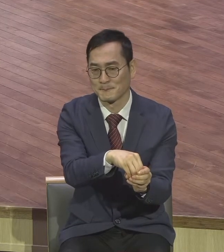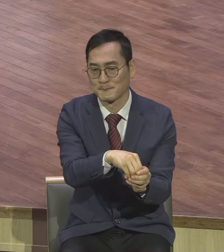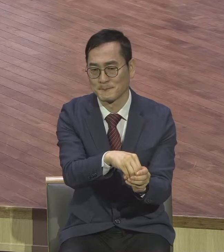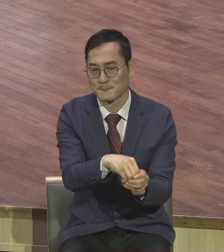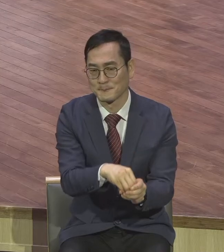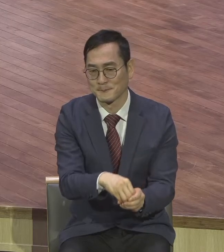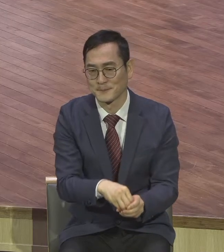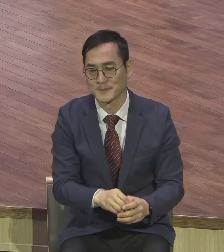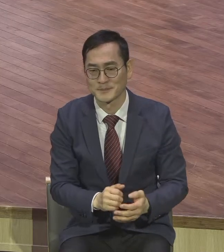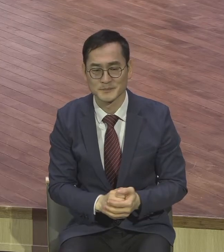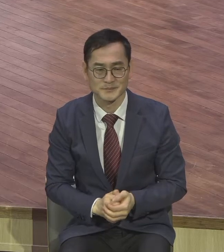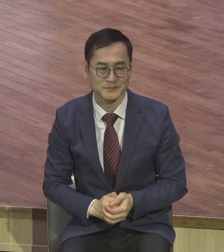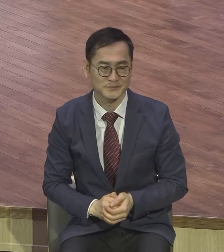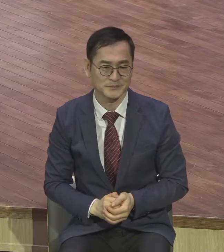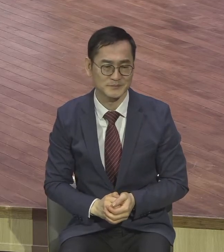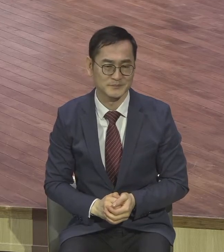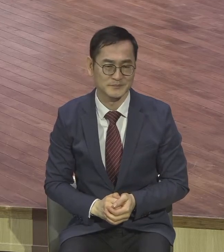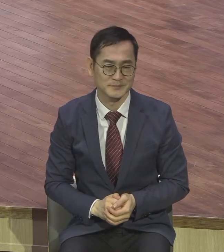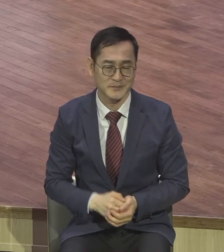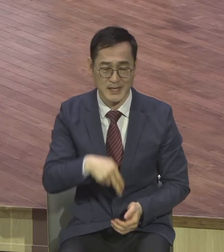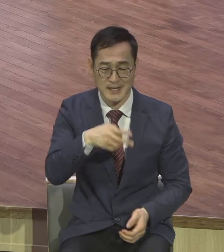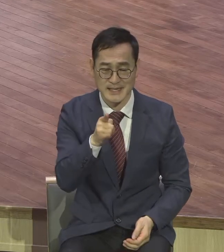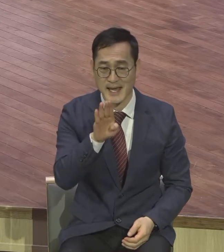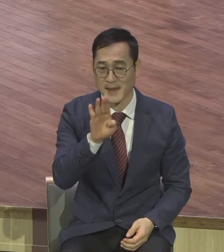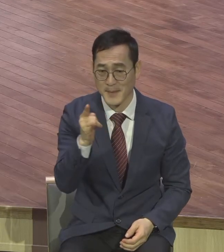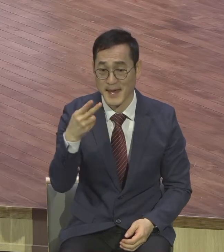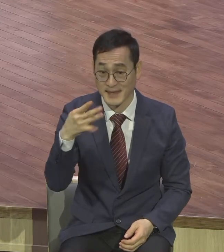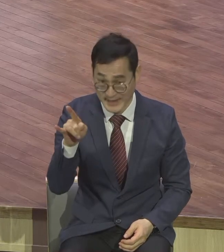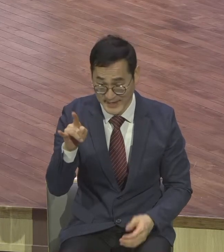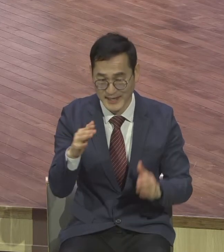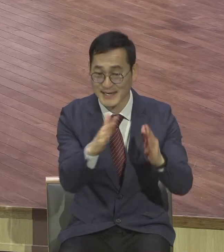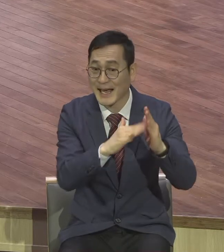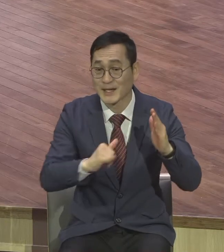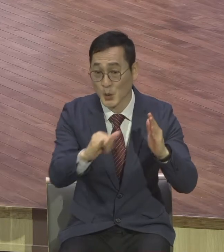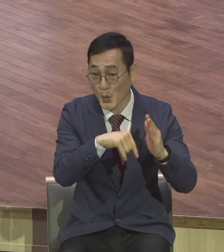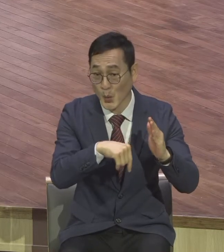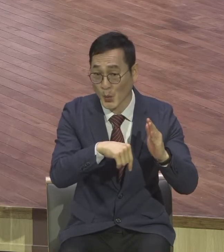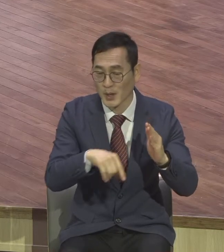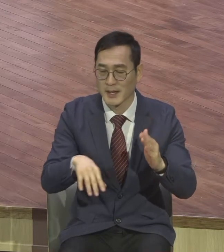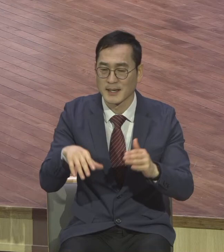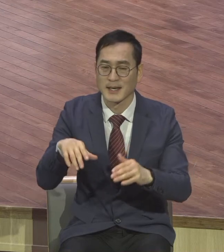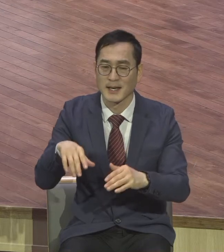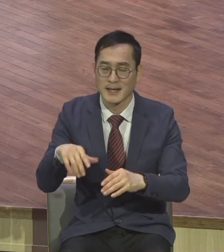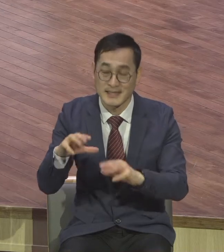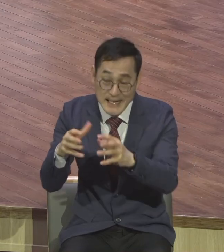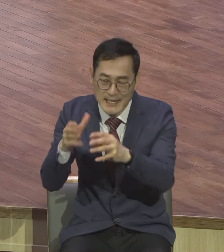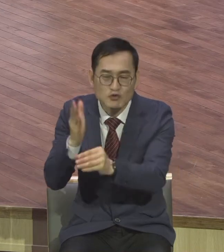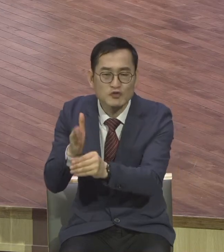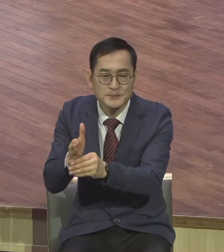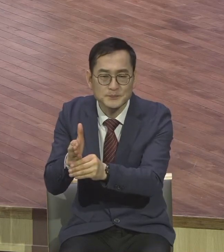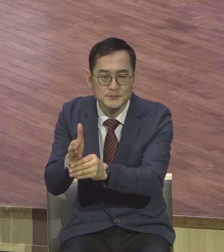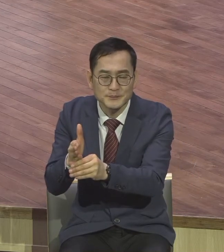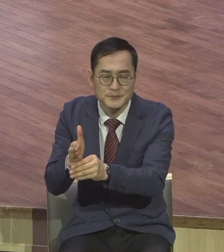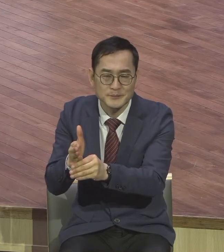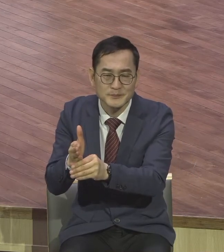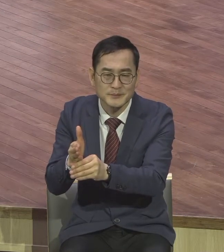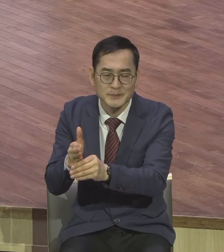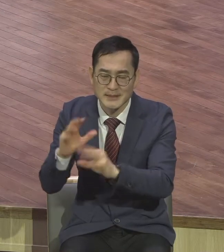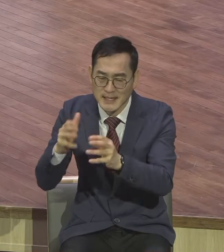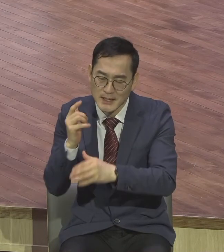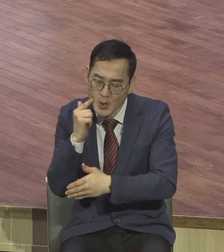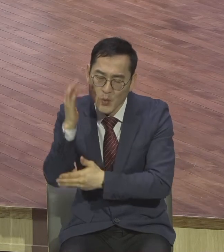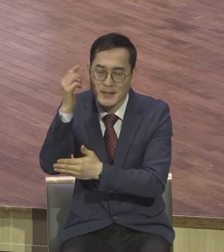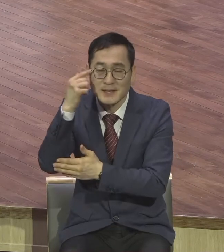집안이 온 본문에서 보면 세상 영광을 위한 자리를 원했지만 결국 생각 치유받아가지고 하나님이